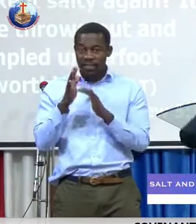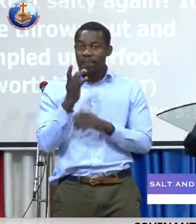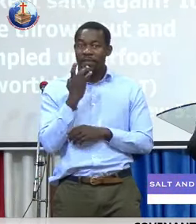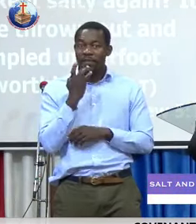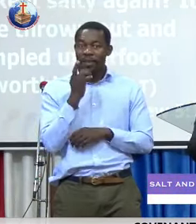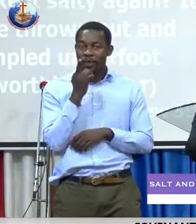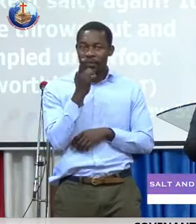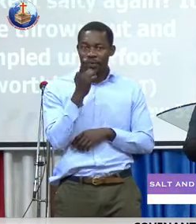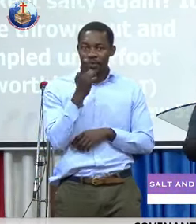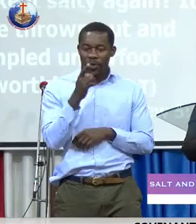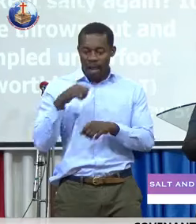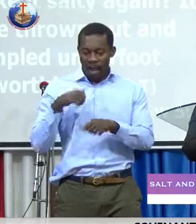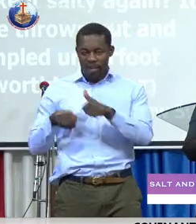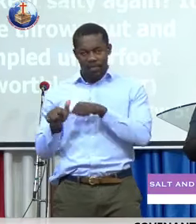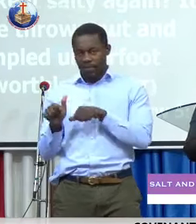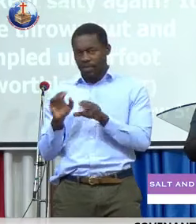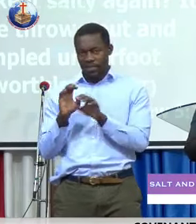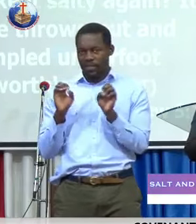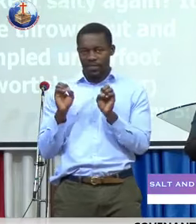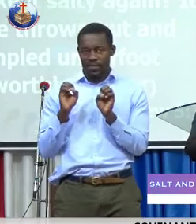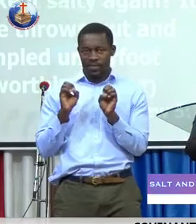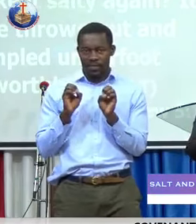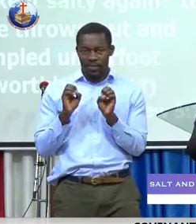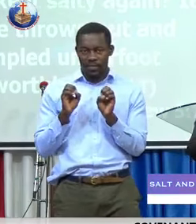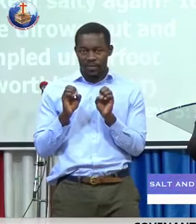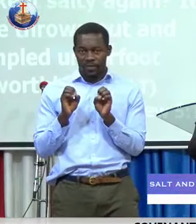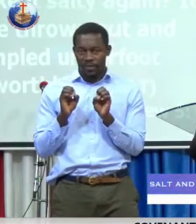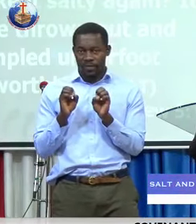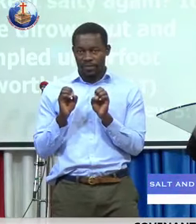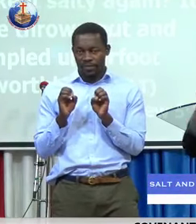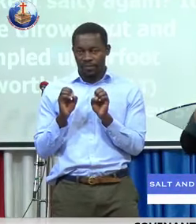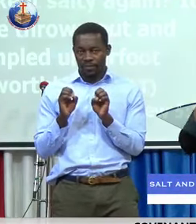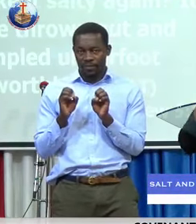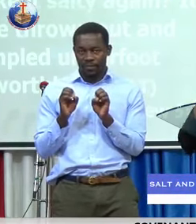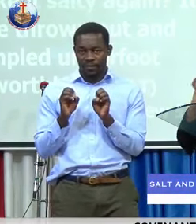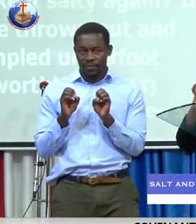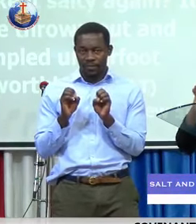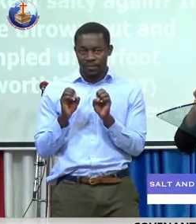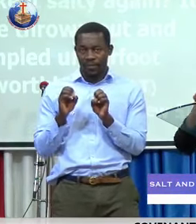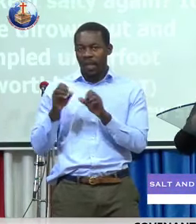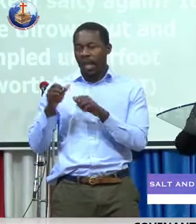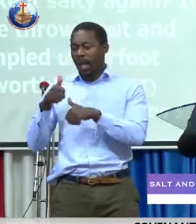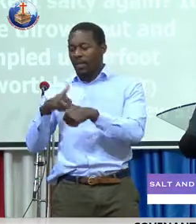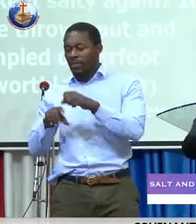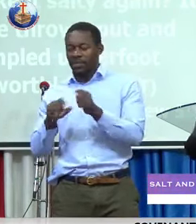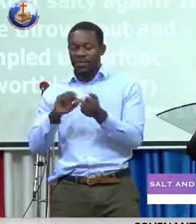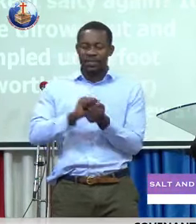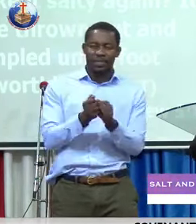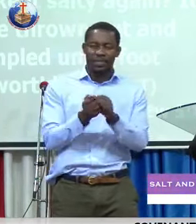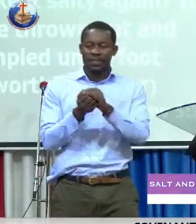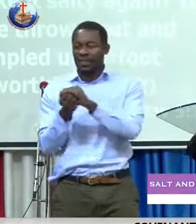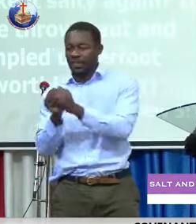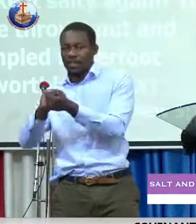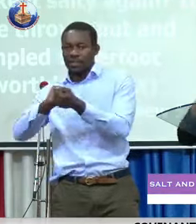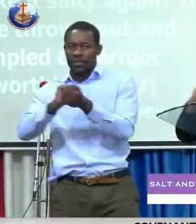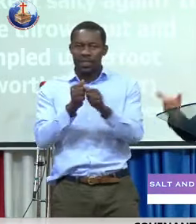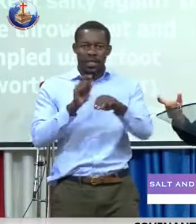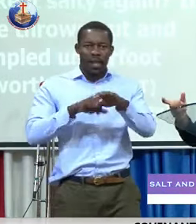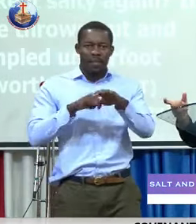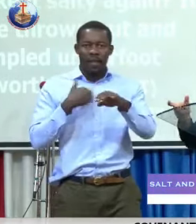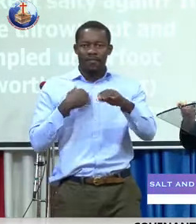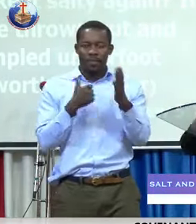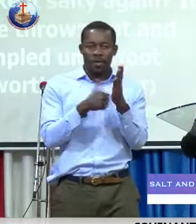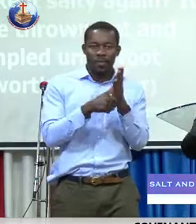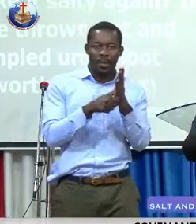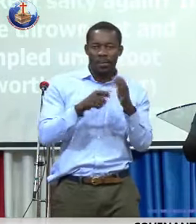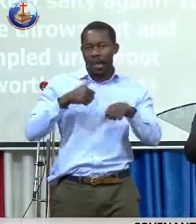sababu ambayo inanifanya nasisitiza kwamba ni hali ya kuwa na sio tendo tu. Is because actions change depending on the situations and depending on the people. Ni